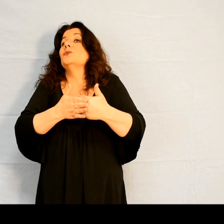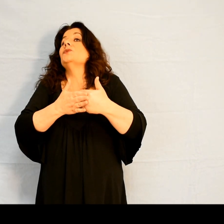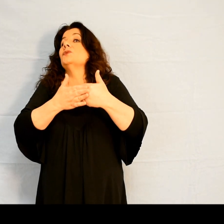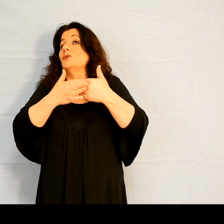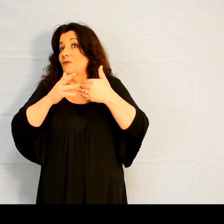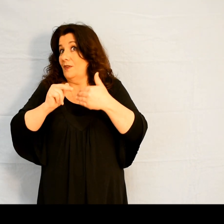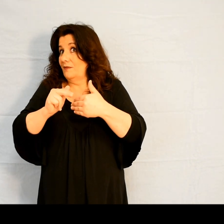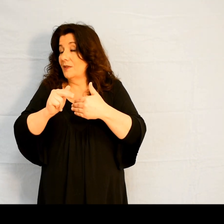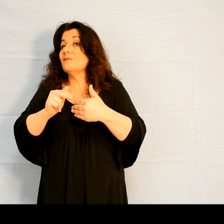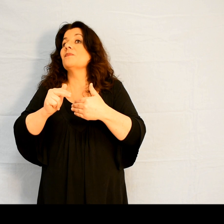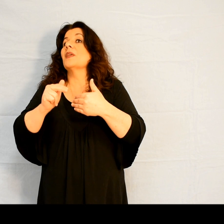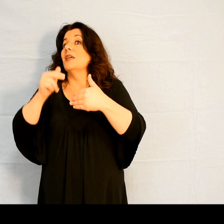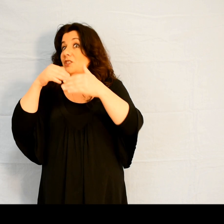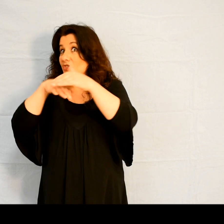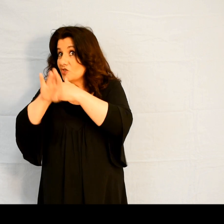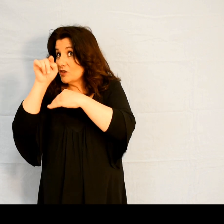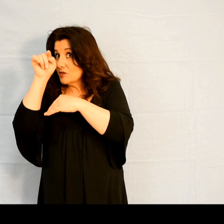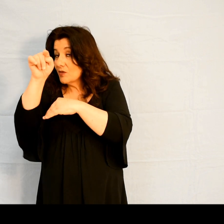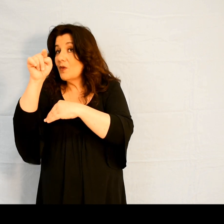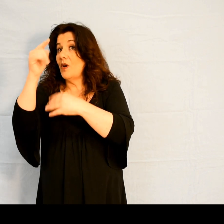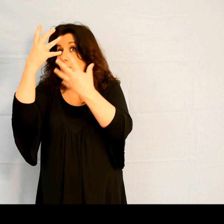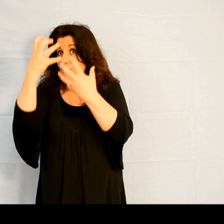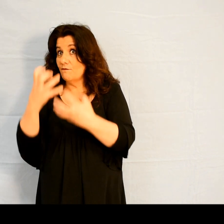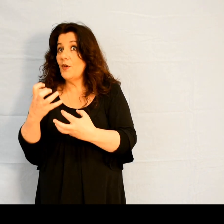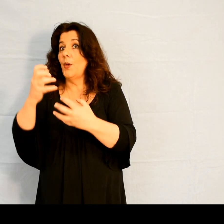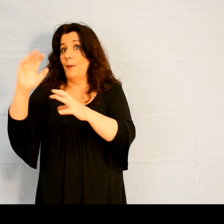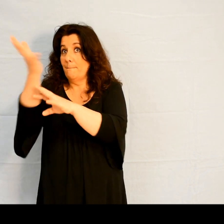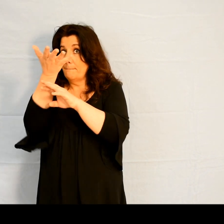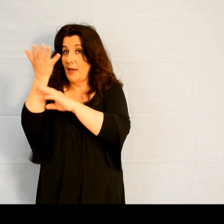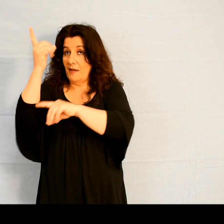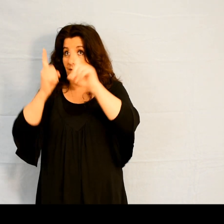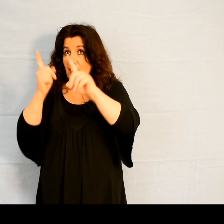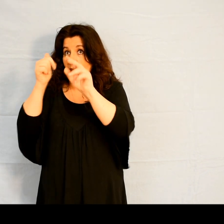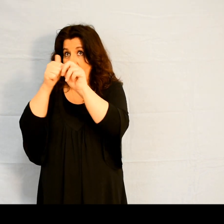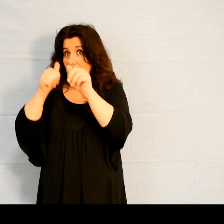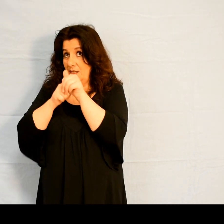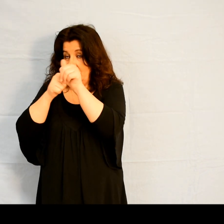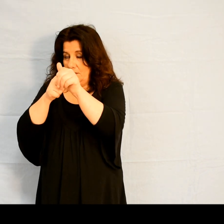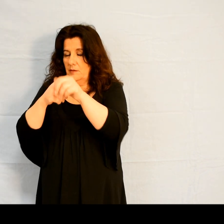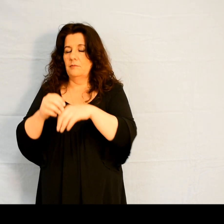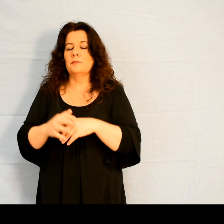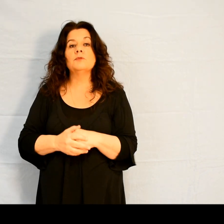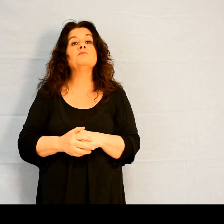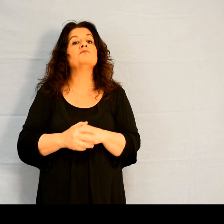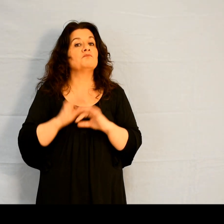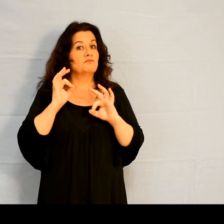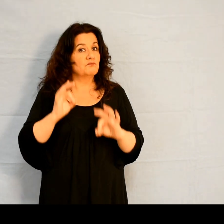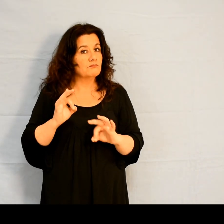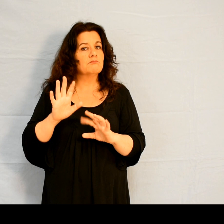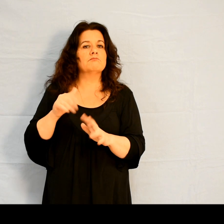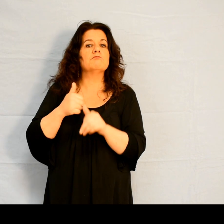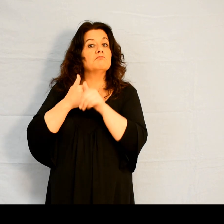disciples. » Les disciples firent ce que Jésus leur avait prescrit et ils préparèrent la